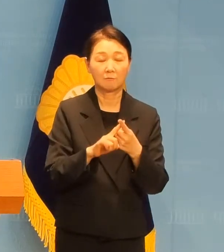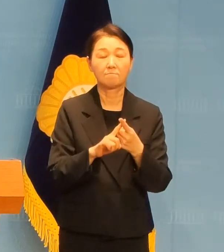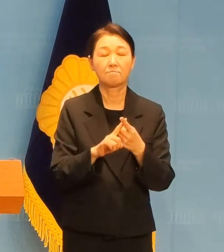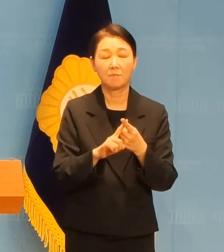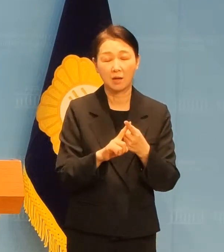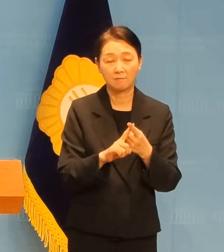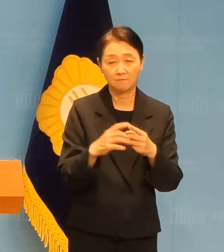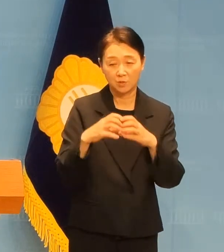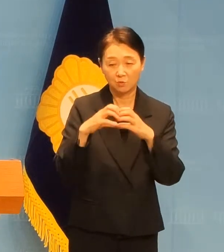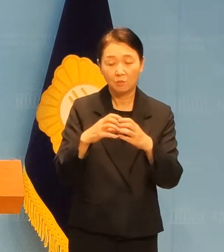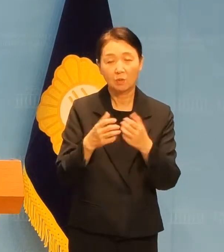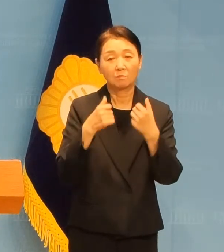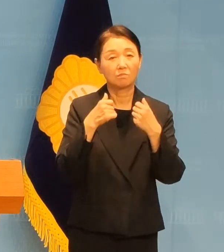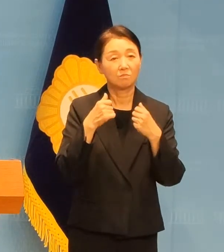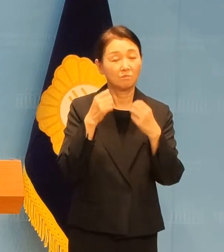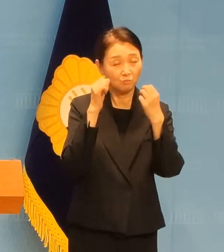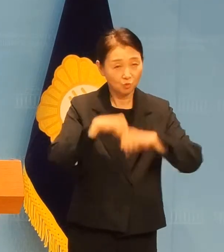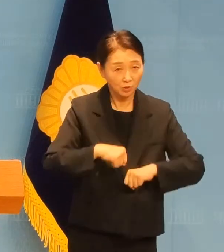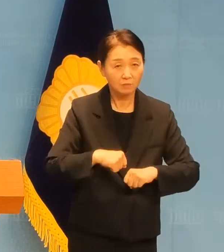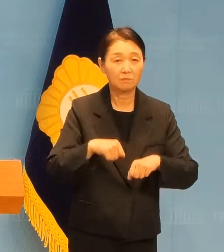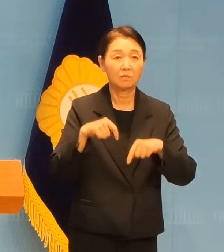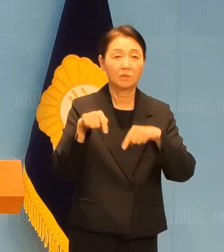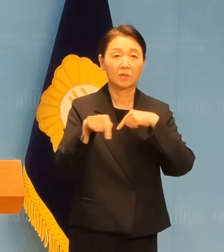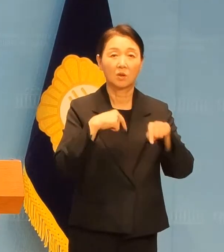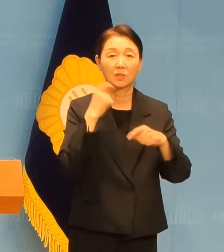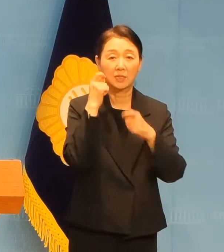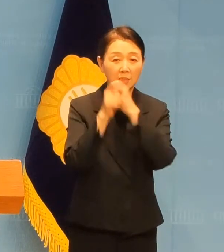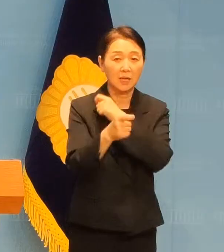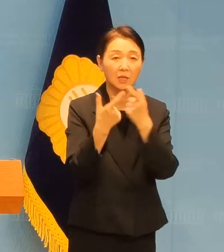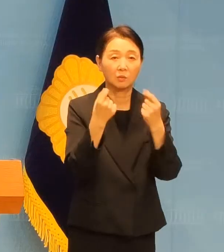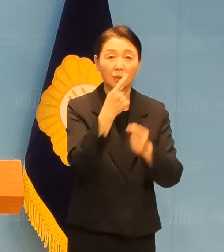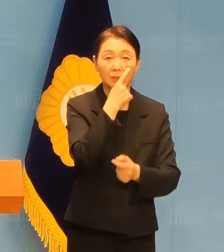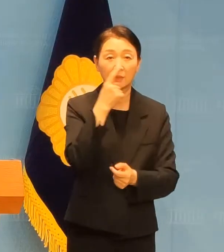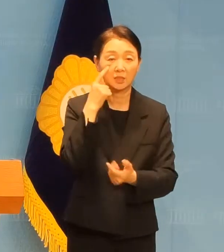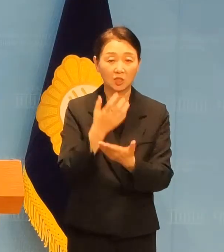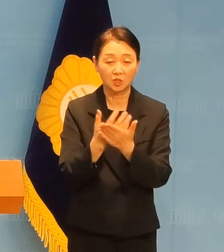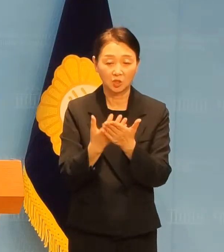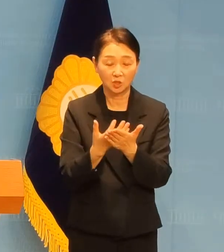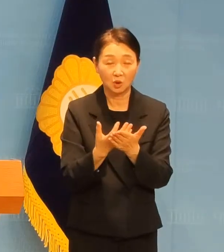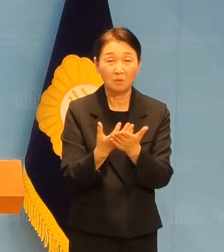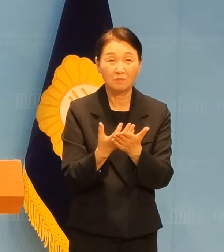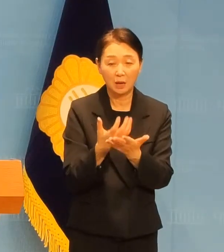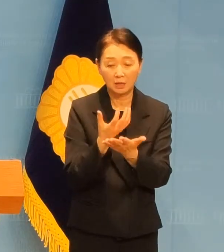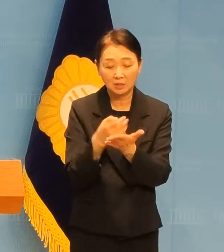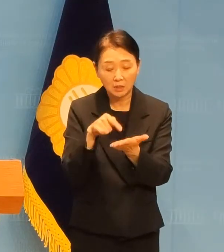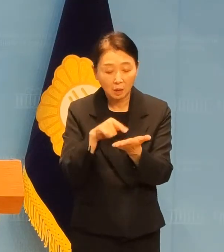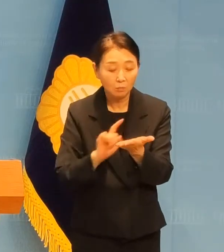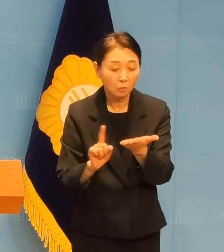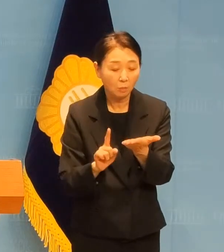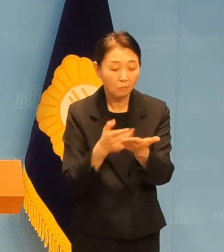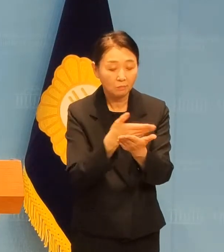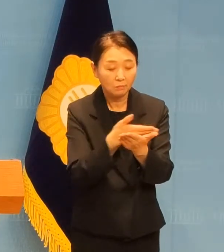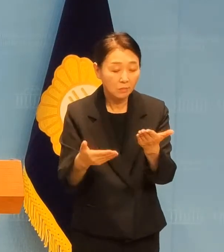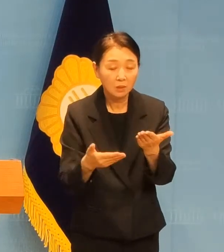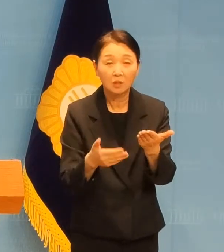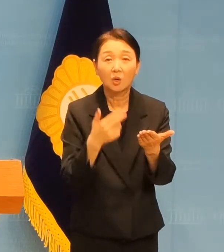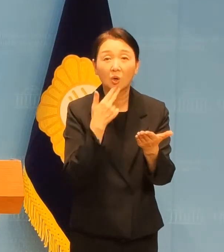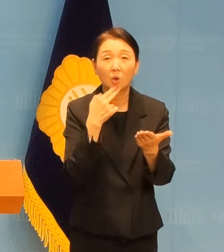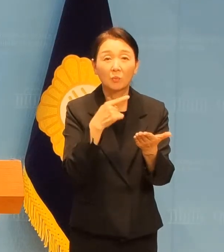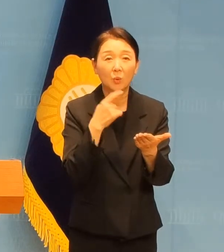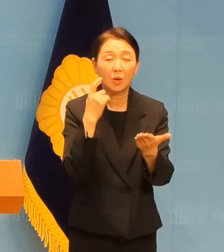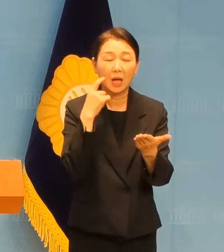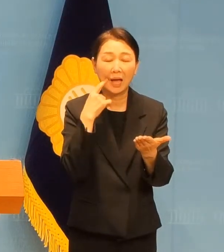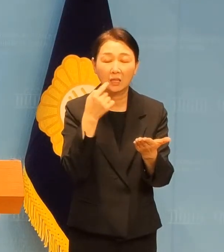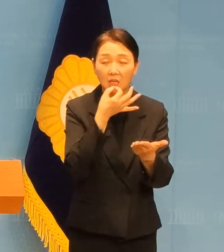무너뜨리는 정치 사기극입니다. 증거도 출처도 맥락도 불분명한 합성